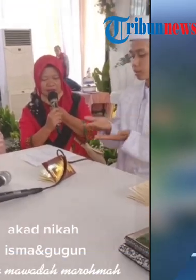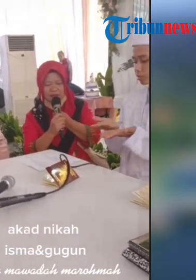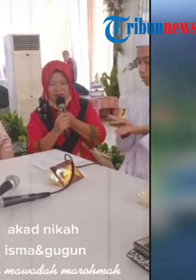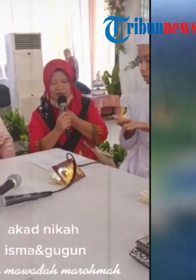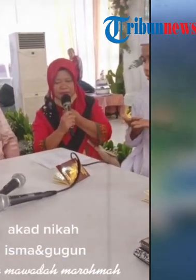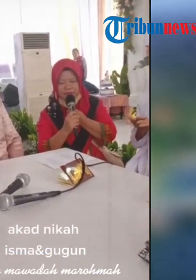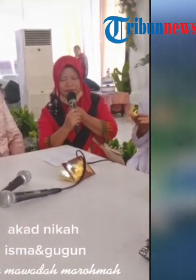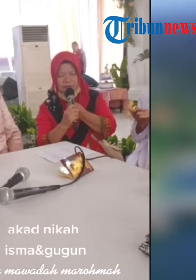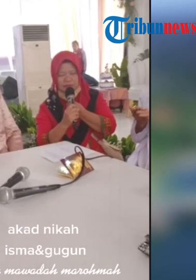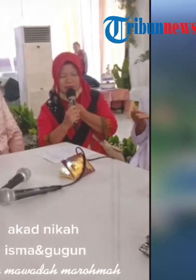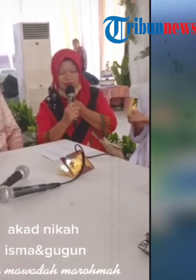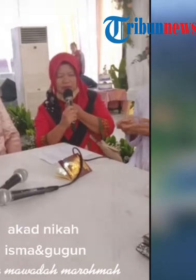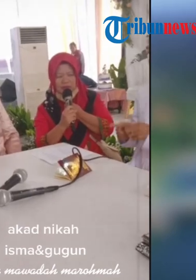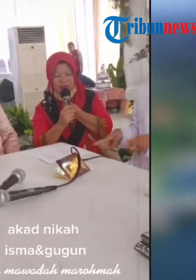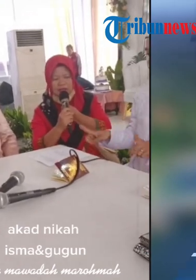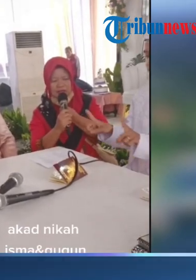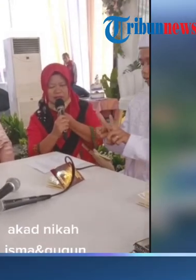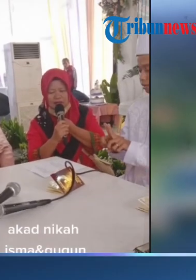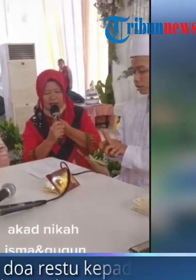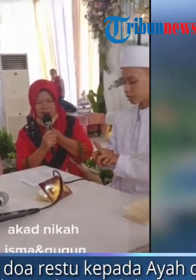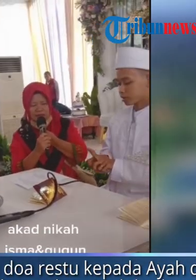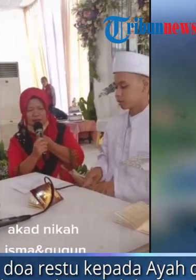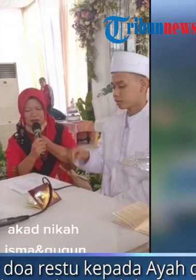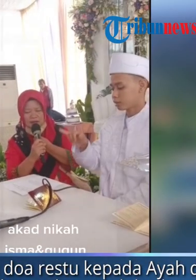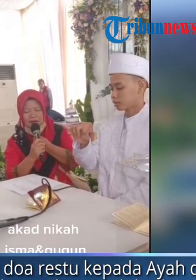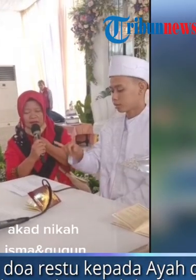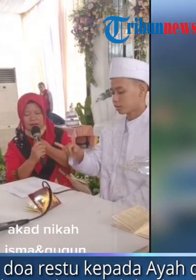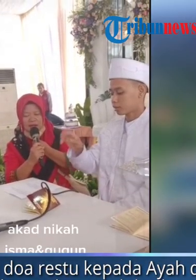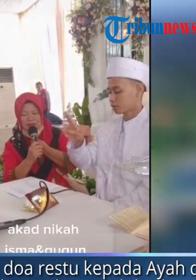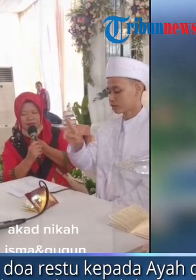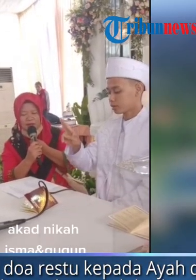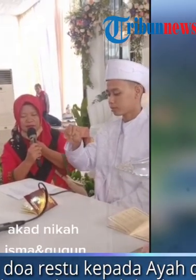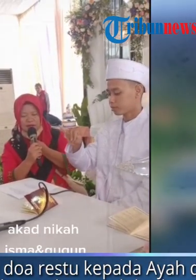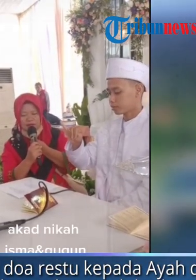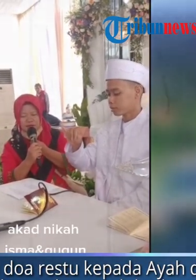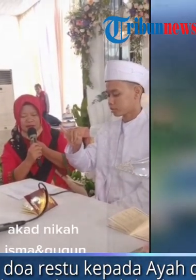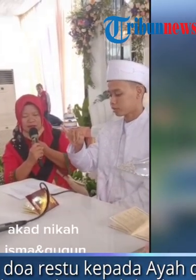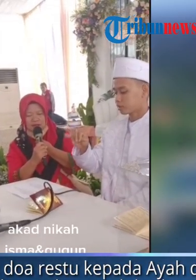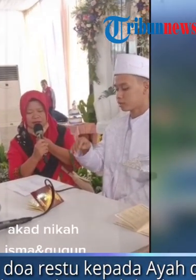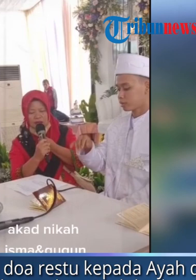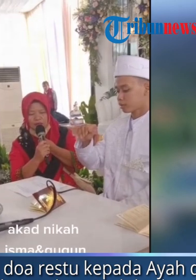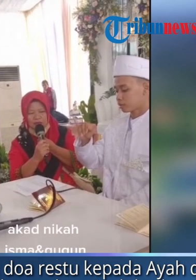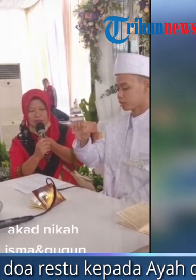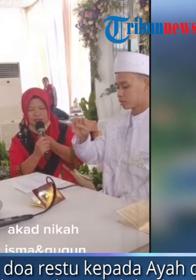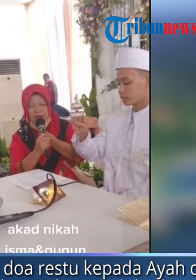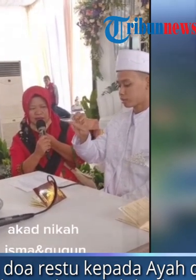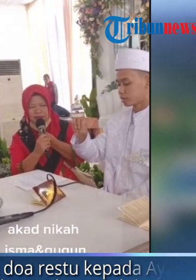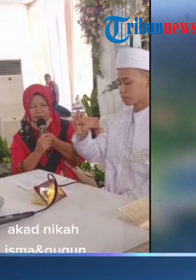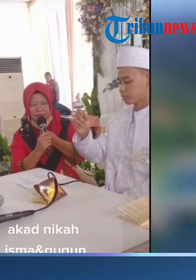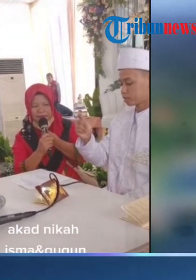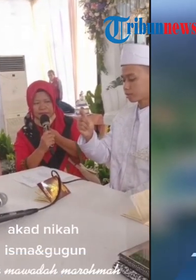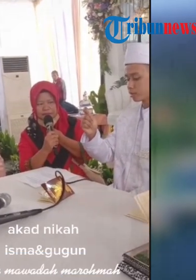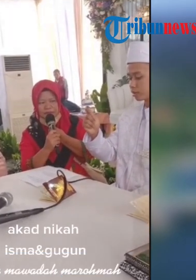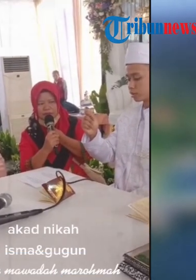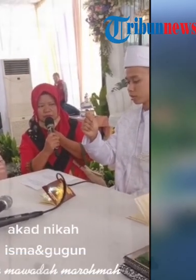tersebut. Sakinah mawadah warohmah, ujarnya melanjutkan. Terlihat pengantin perempuan yang menggerakkan tangannya,